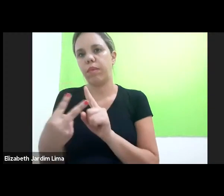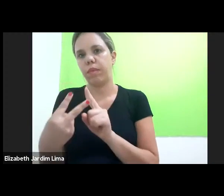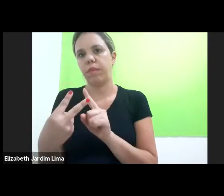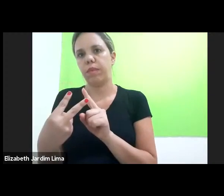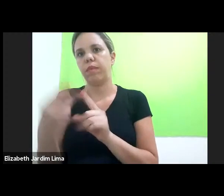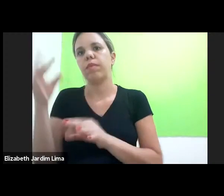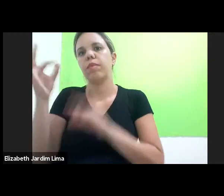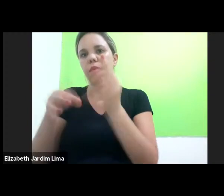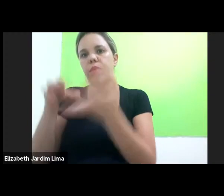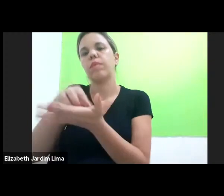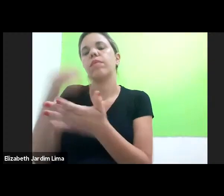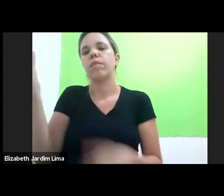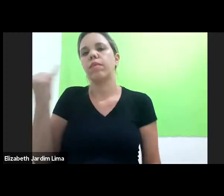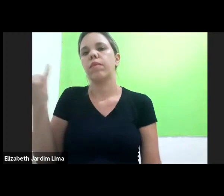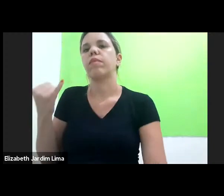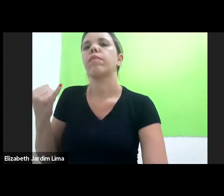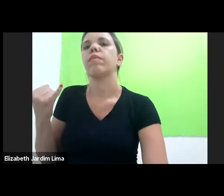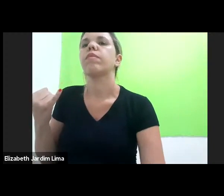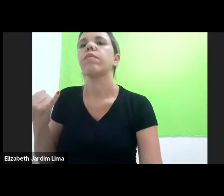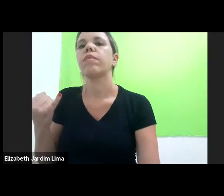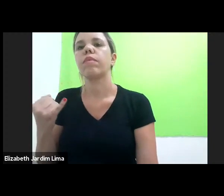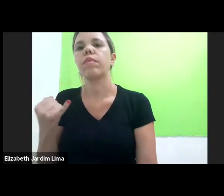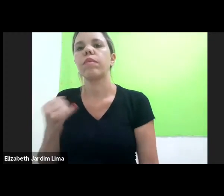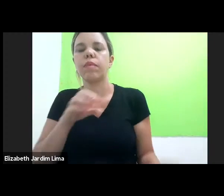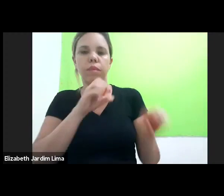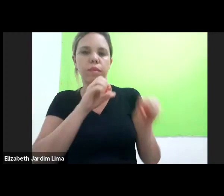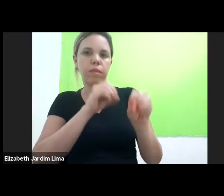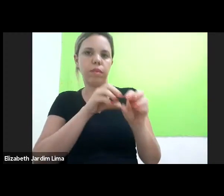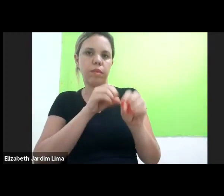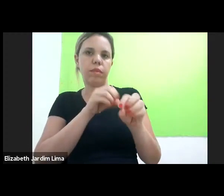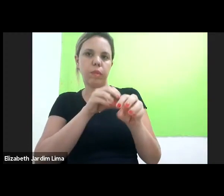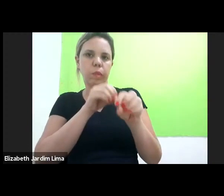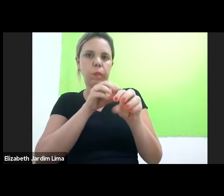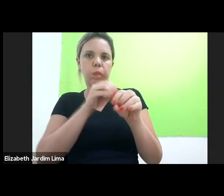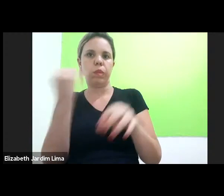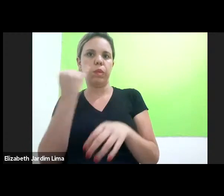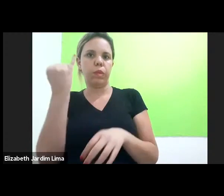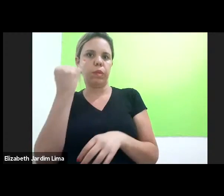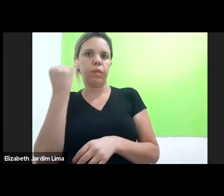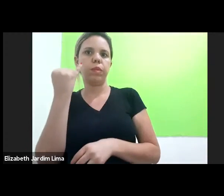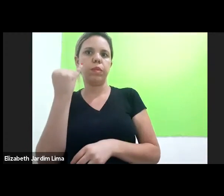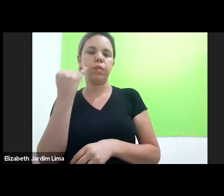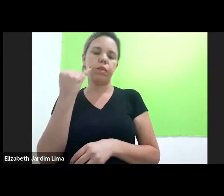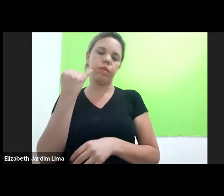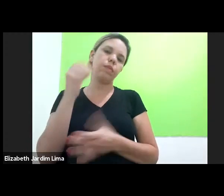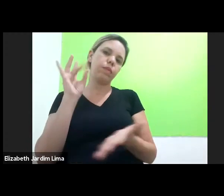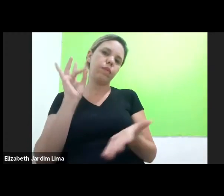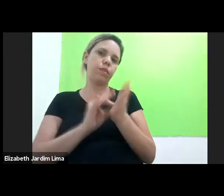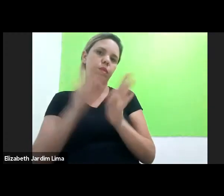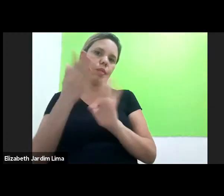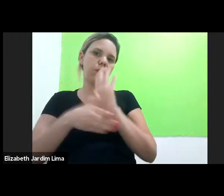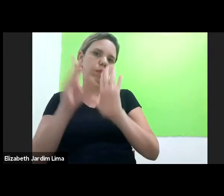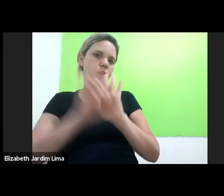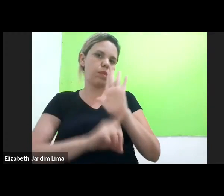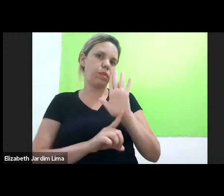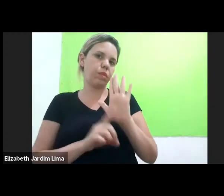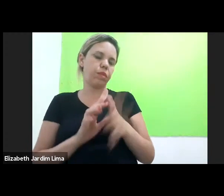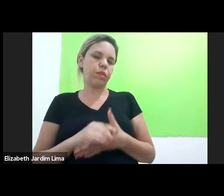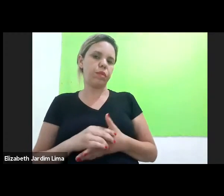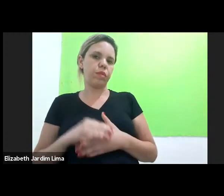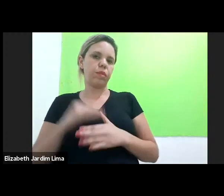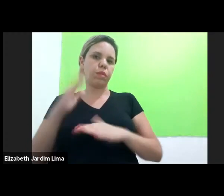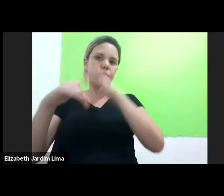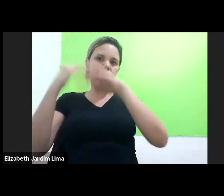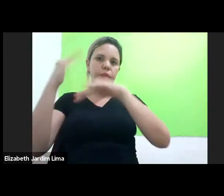é importante, que é um ensino, né? Que, na verdade, o ensino é importante nessa afirmação de direitos e de